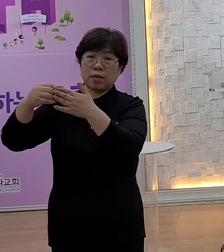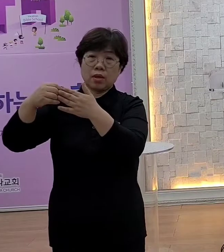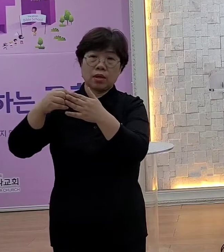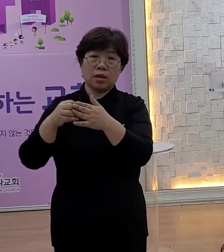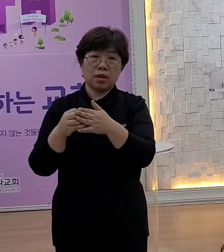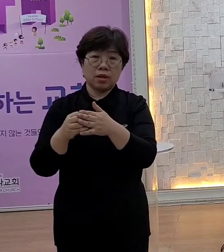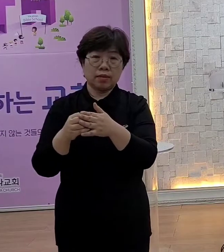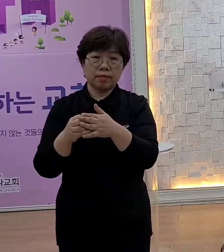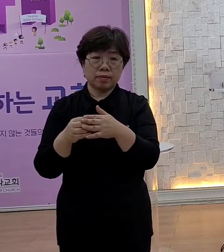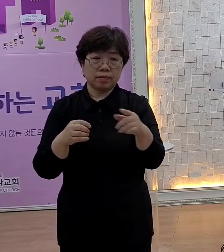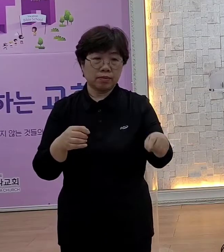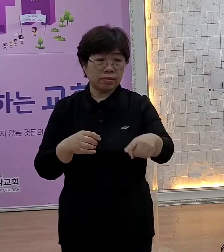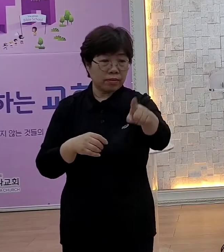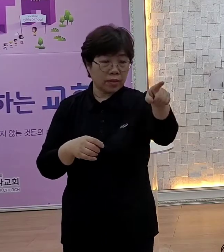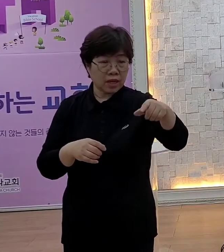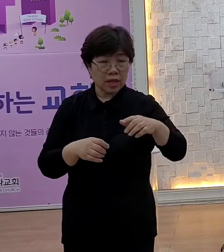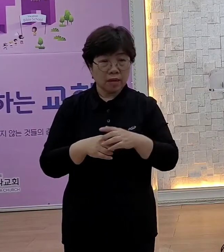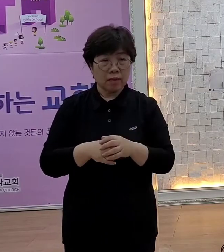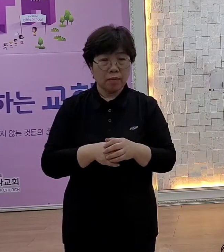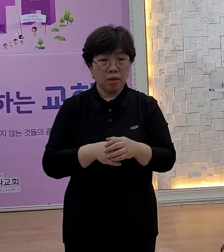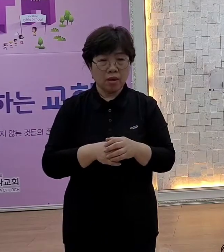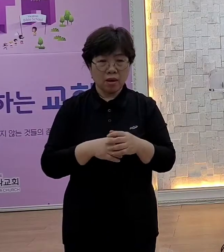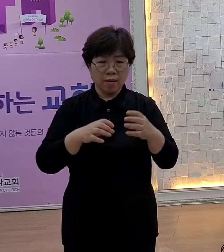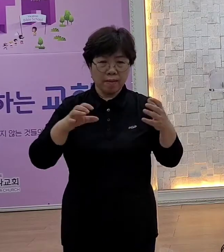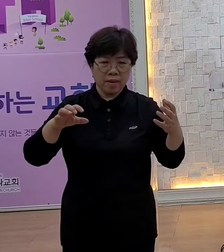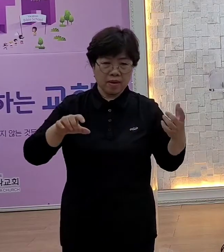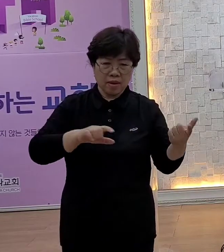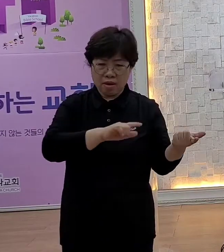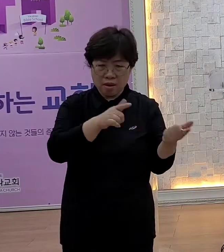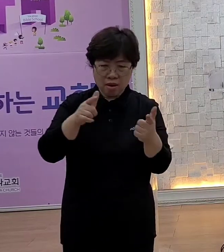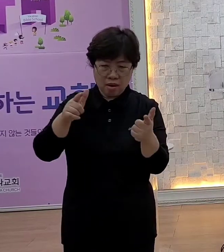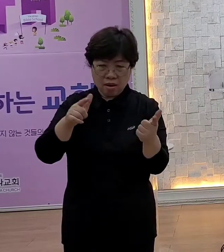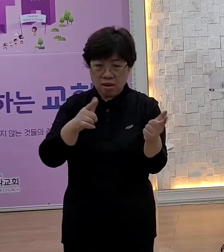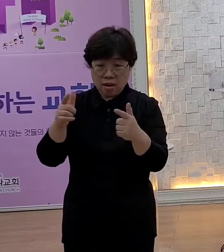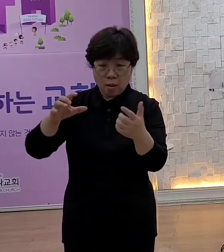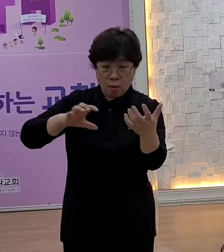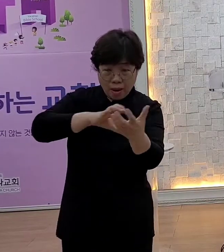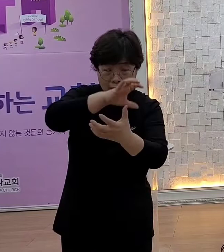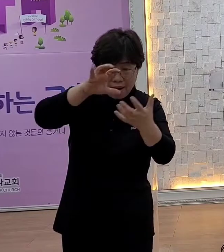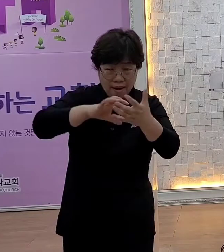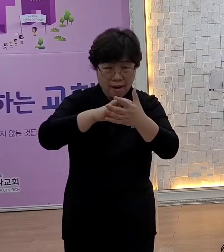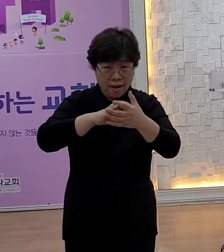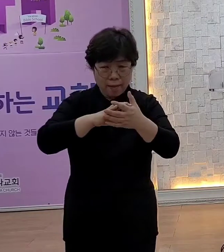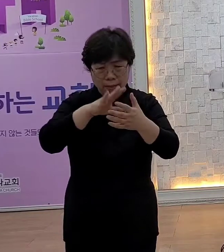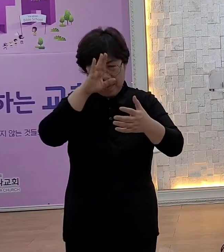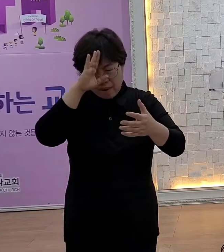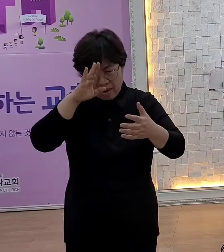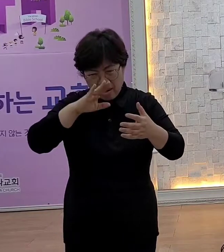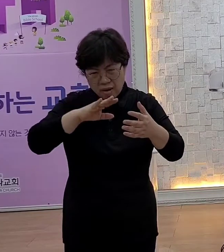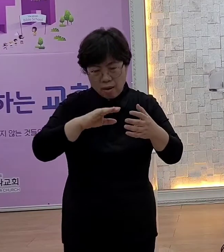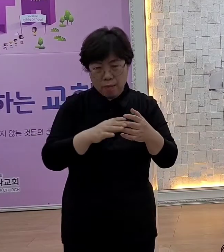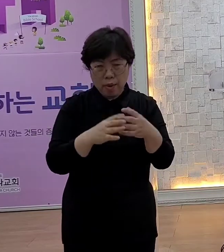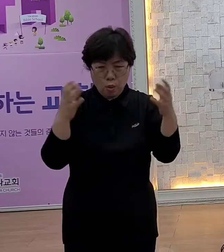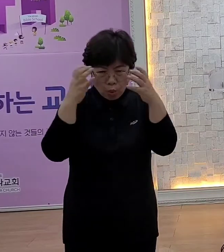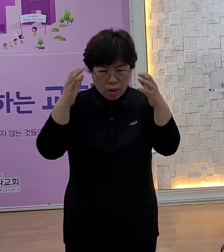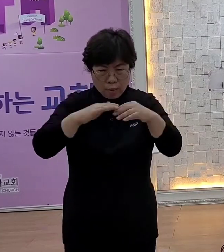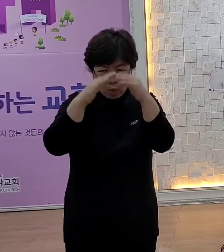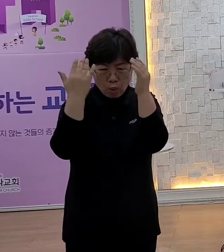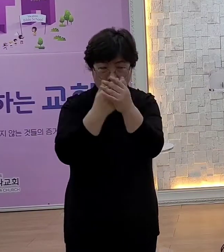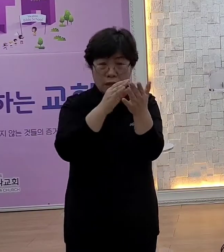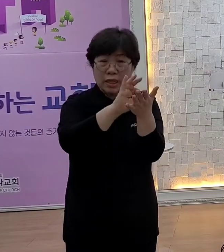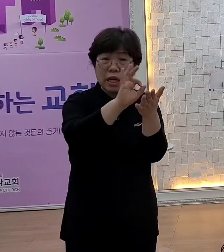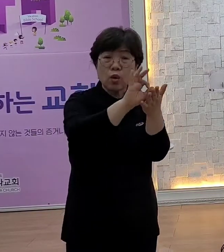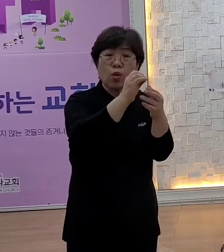이런 역병도 코로나도 어떤 밀란도 데모도 하나님은 이런 것들을 미리 사용하셔서 뭘 준비하신